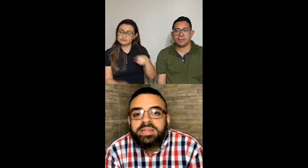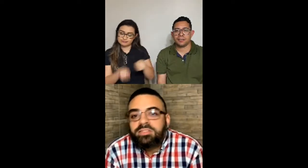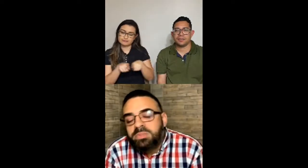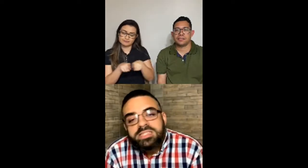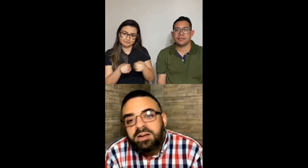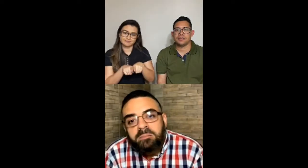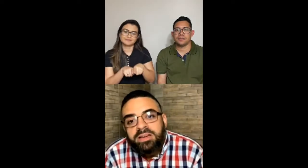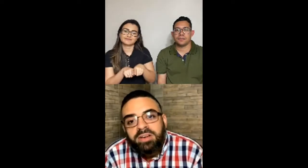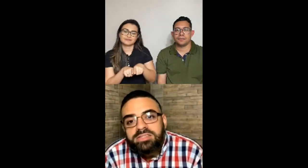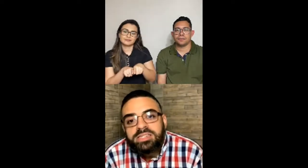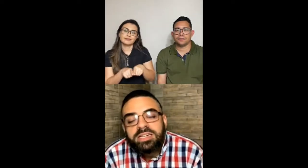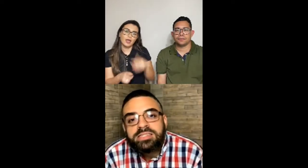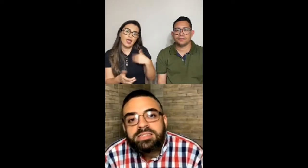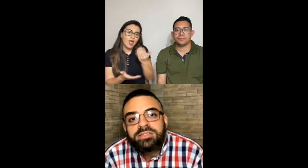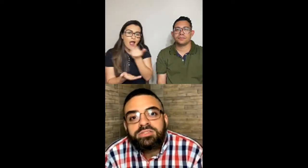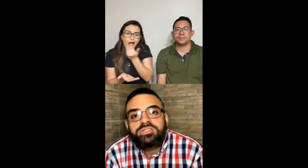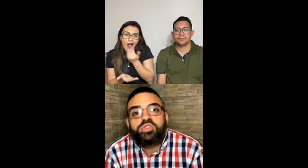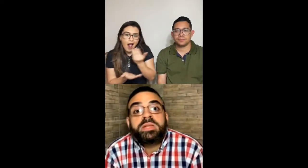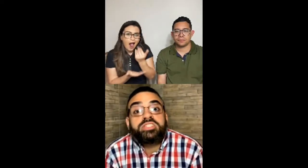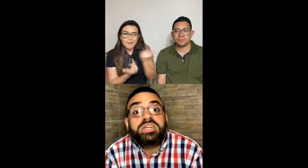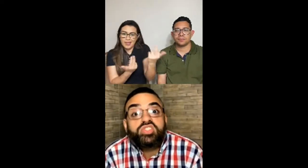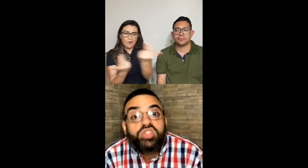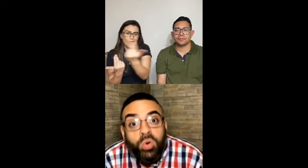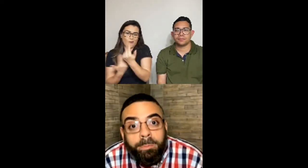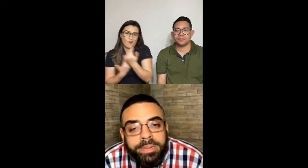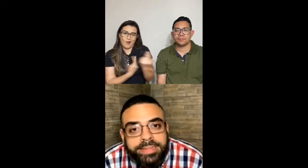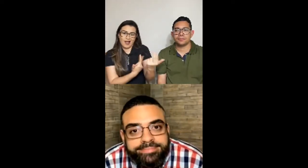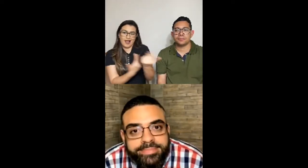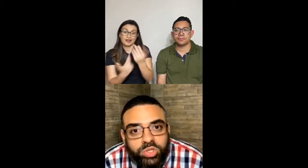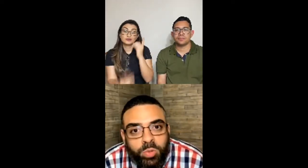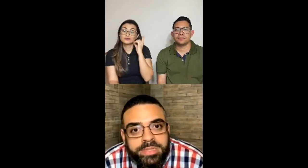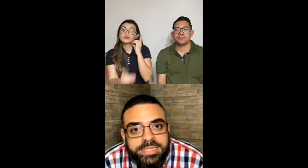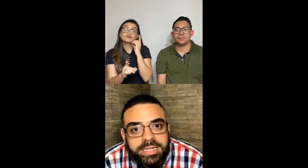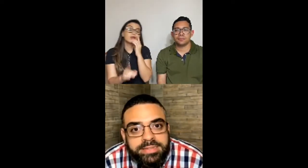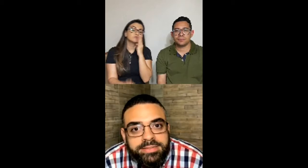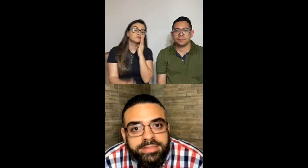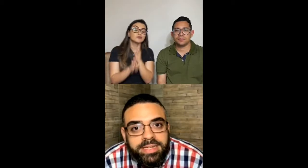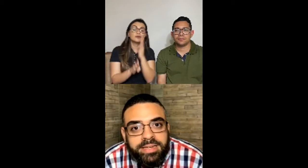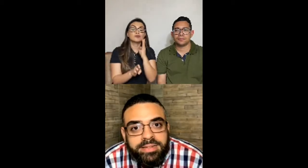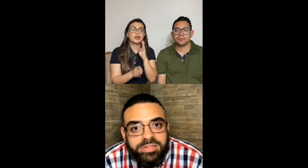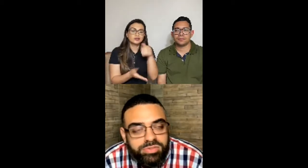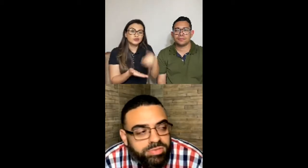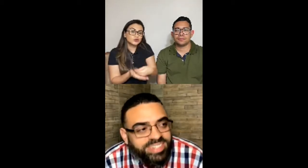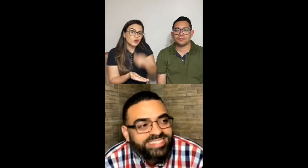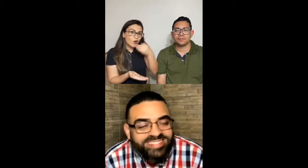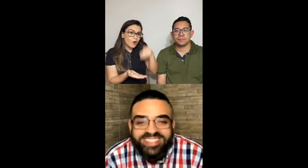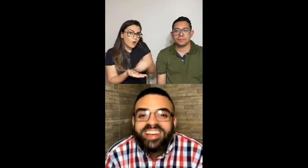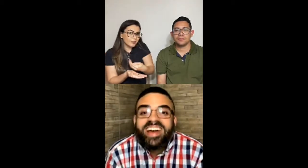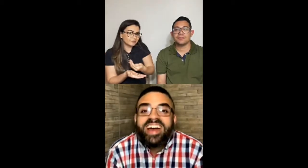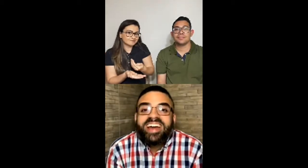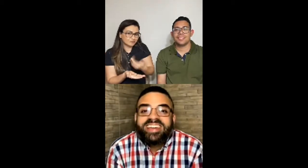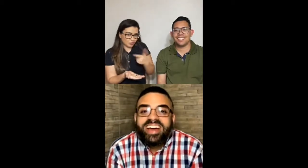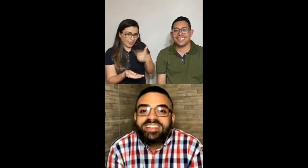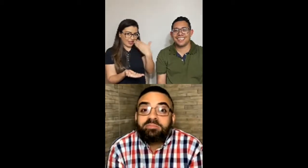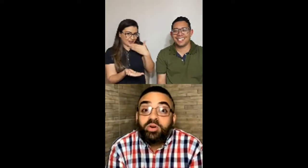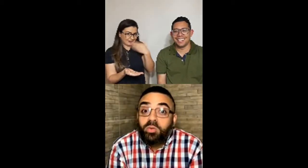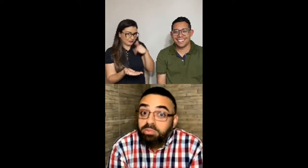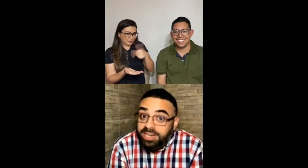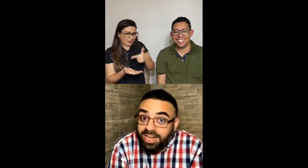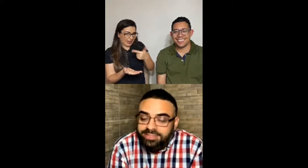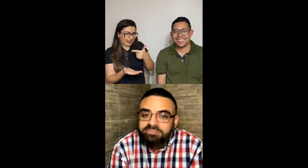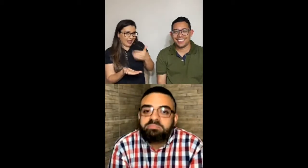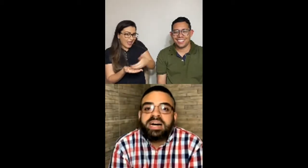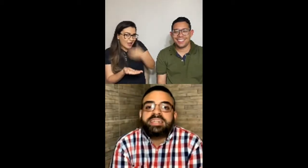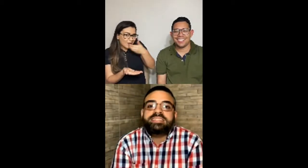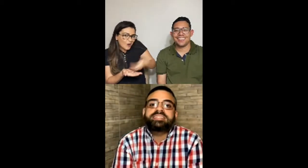mexilhão, essas coisas assim. E aí, quando eu descobri, eu comecei a comer igualzinho eles. Então, eu descobri que tinha